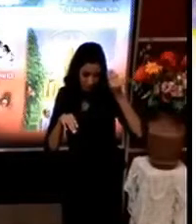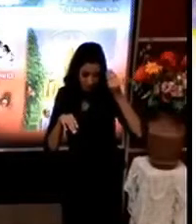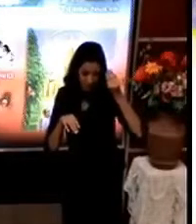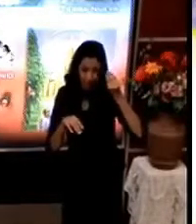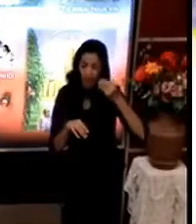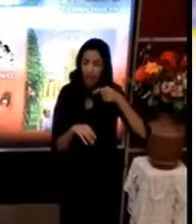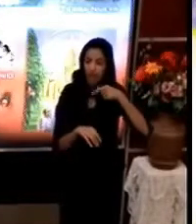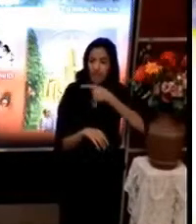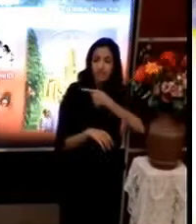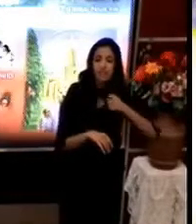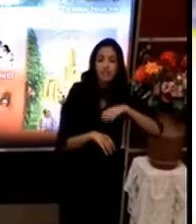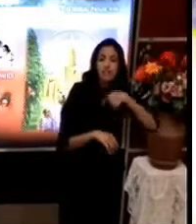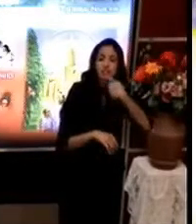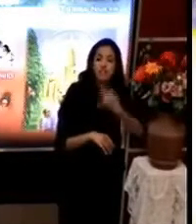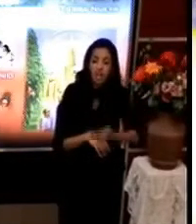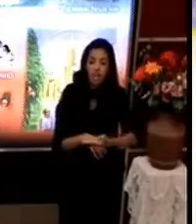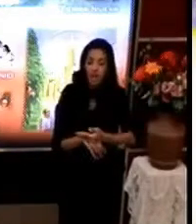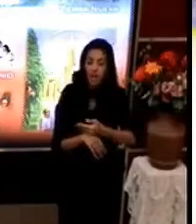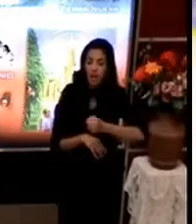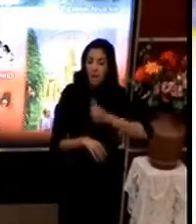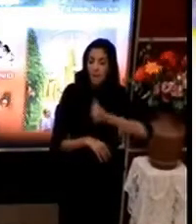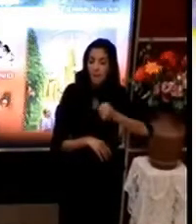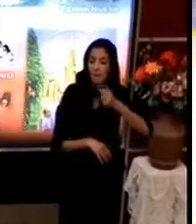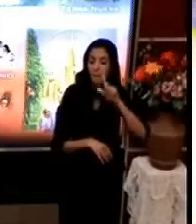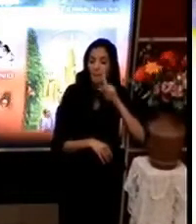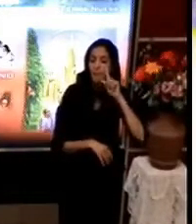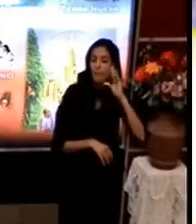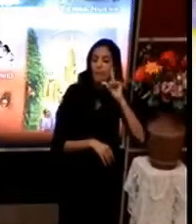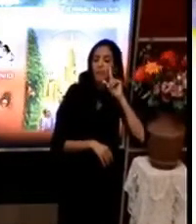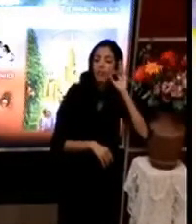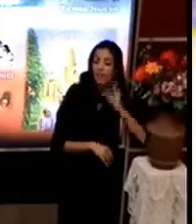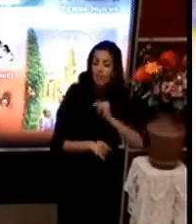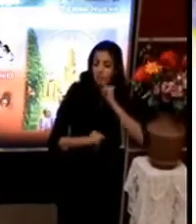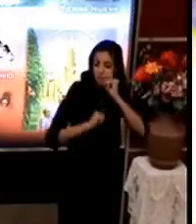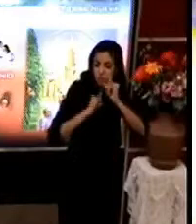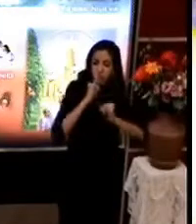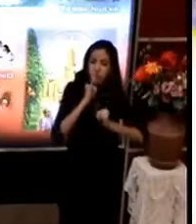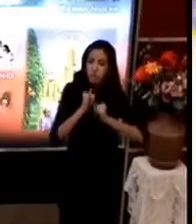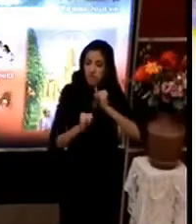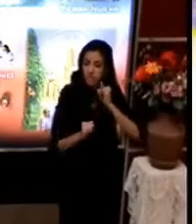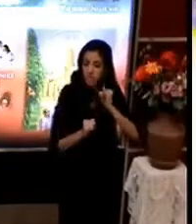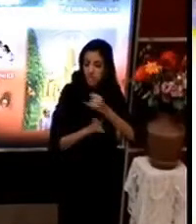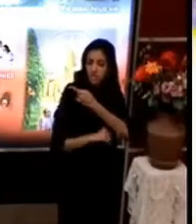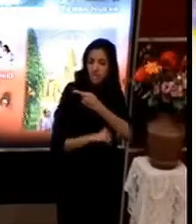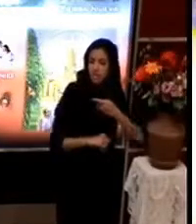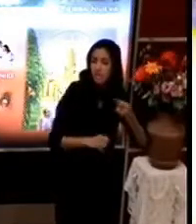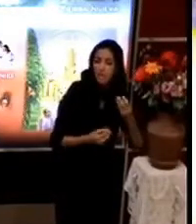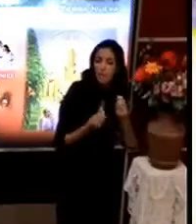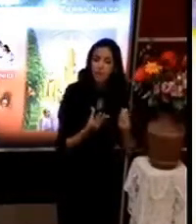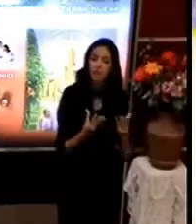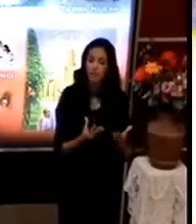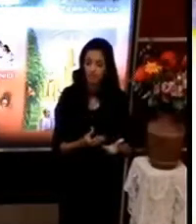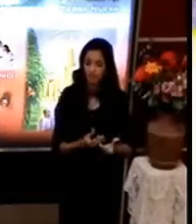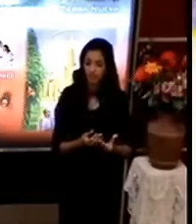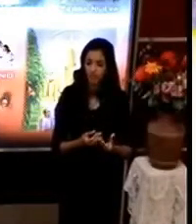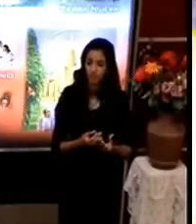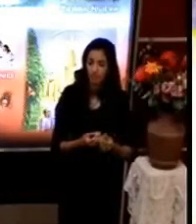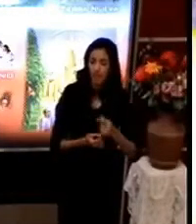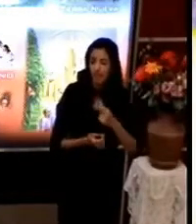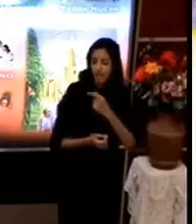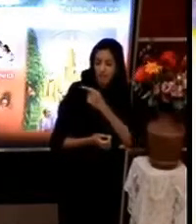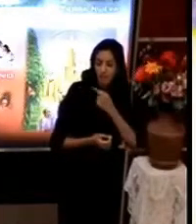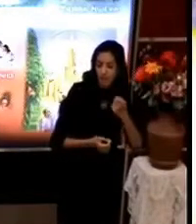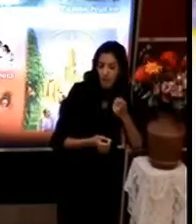especial, el pastor Lidio nos va a explicar un poquito dentro de un ratito, pero será una semana que tendrá más días, es la última del seminario,